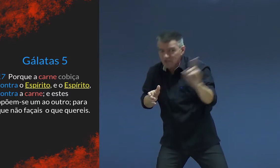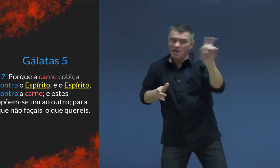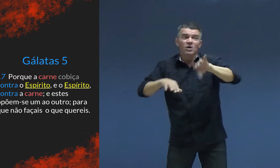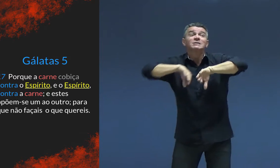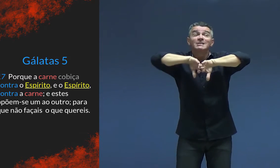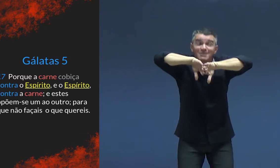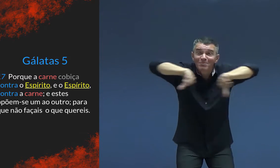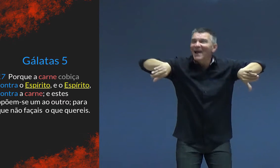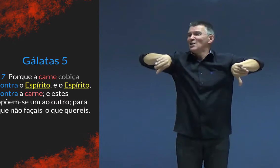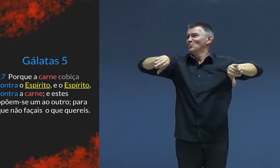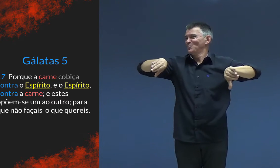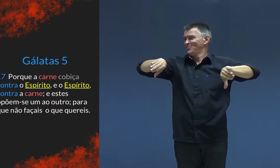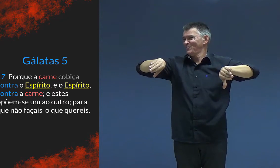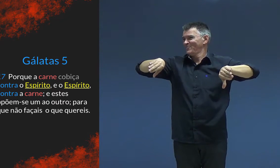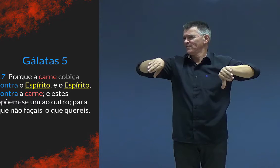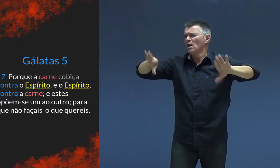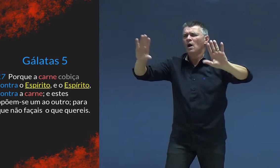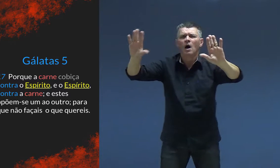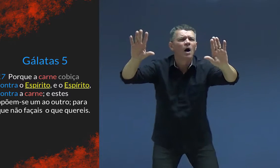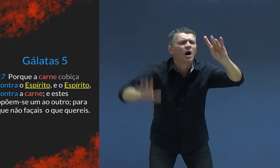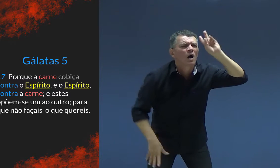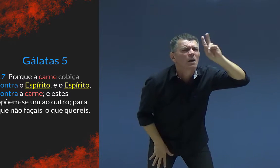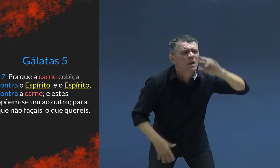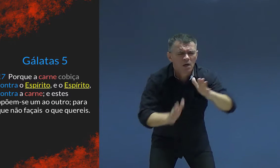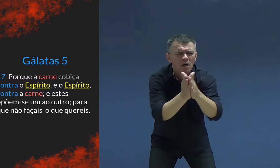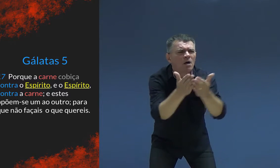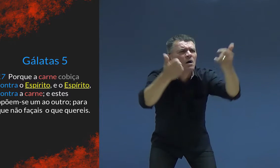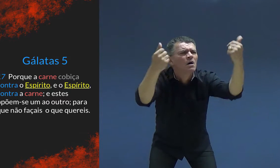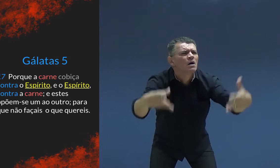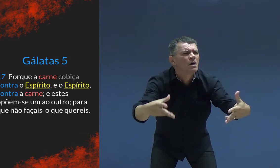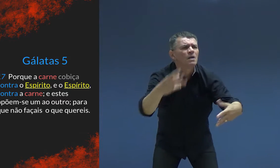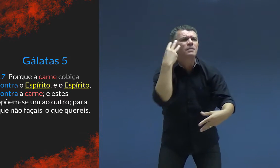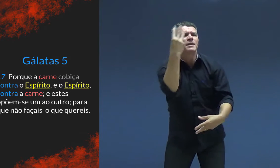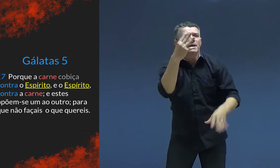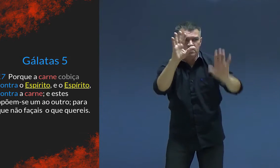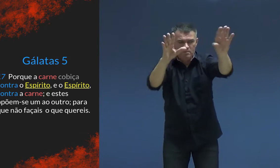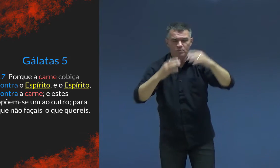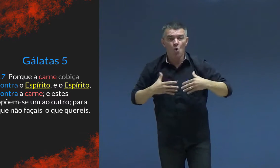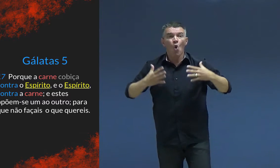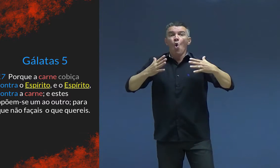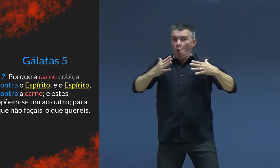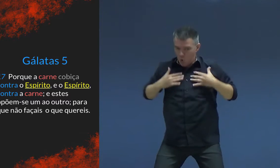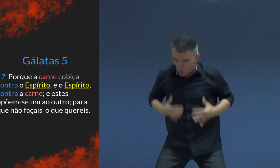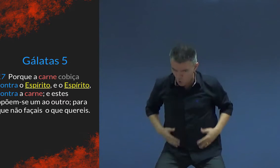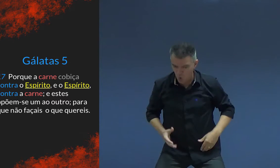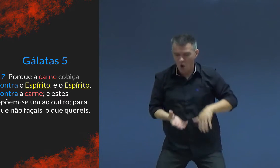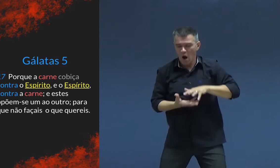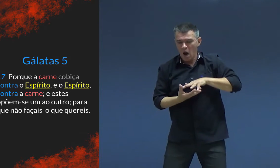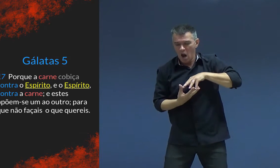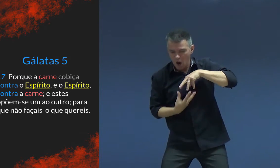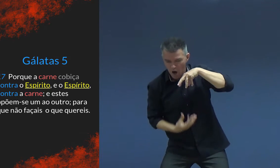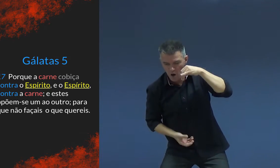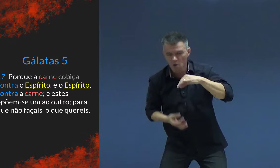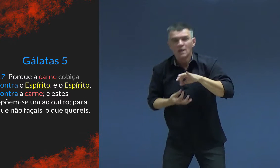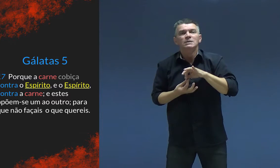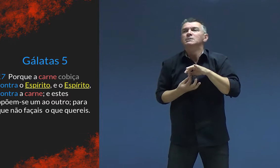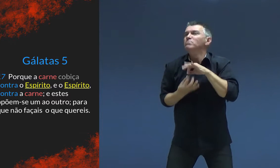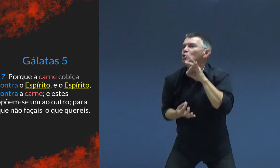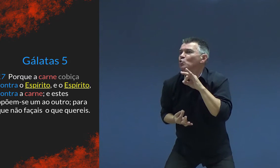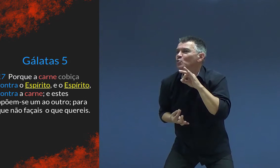em união não dá. Eles ficam separados. Lembra que a Bíblia explica que tem o corpo, que tem a alma e